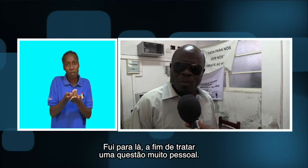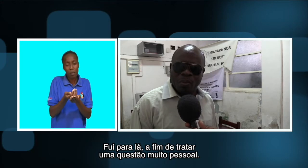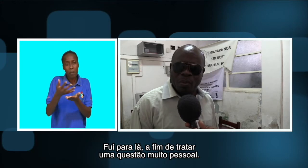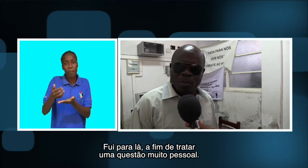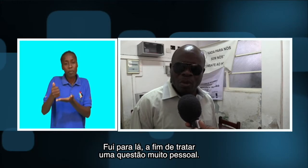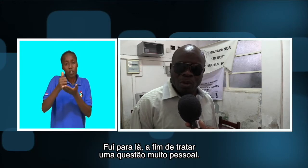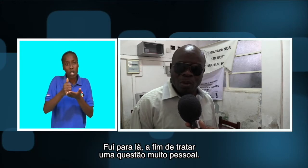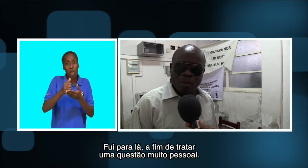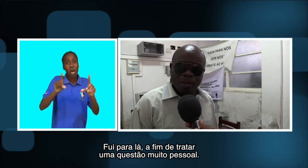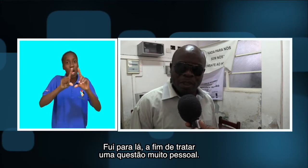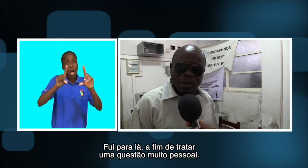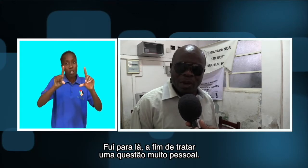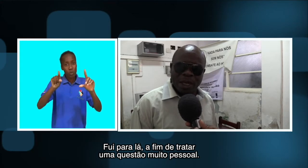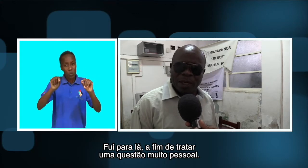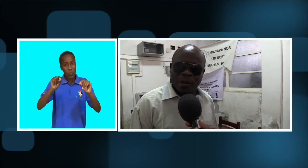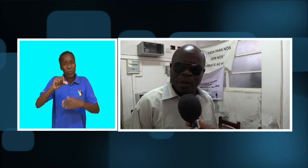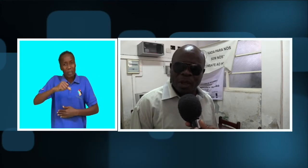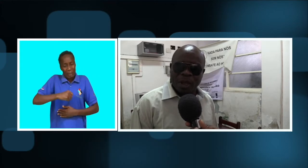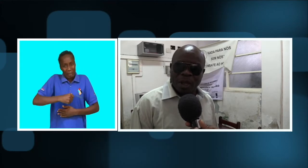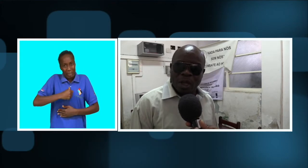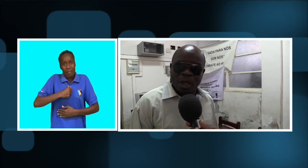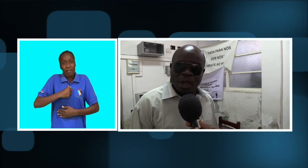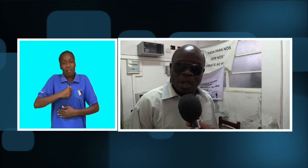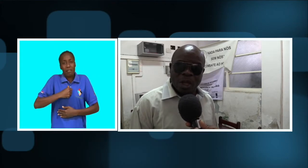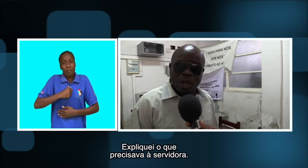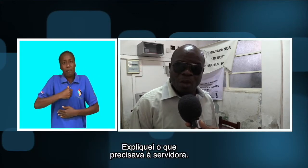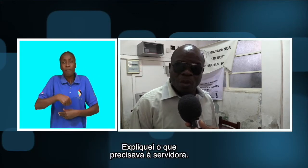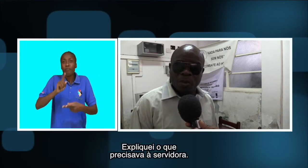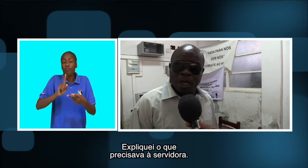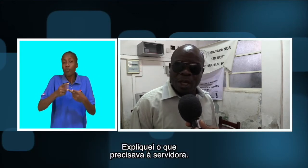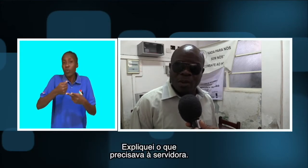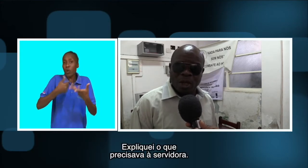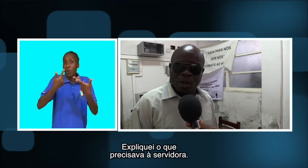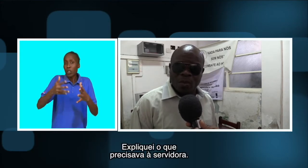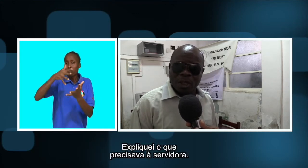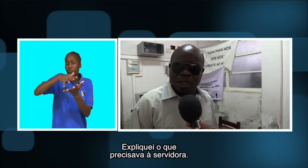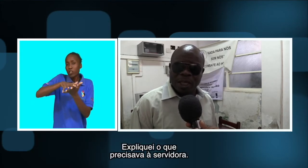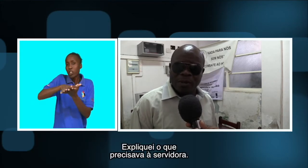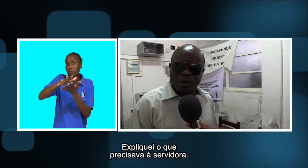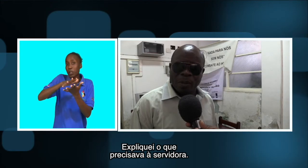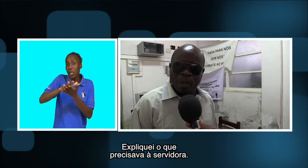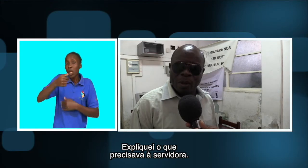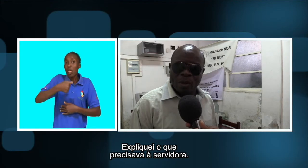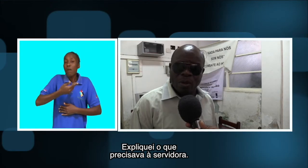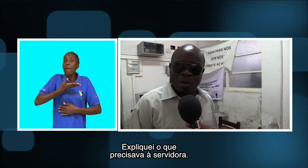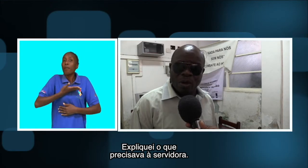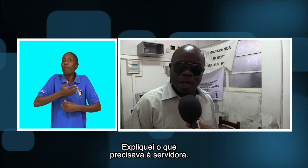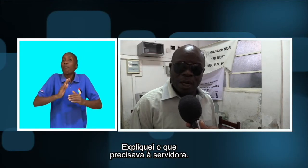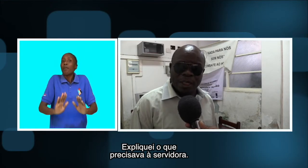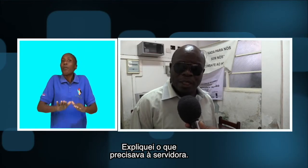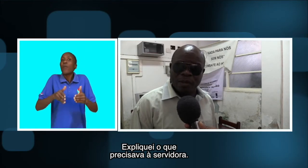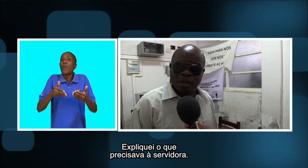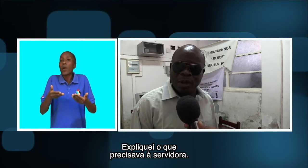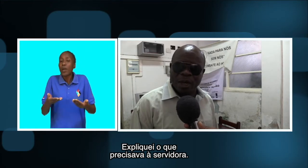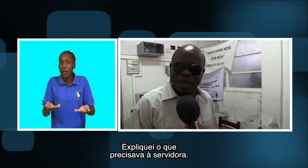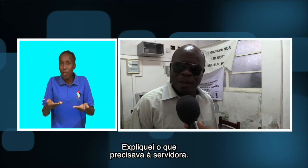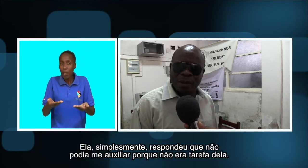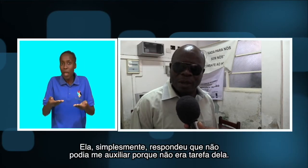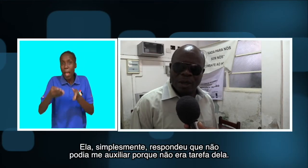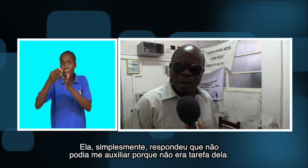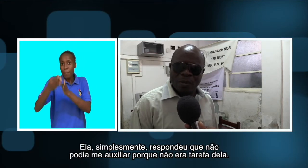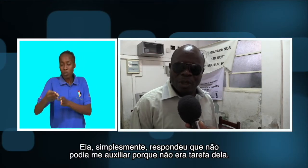questão muito pessoal. E eu me expliquei o que eu precisava com a